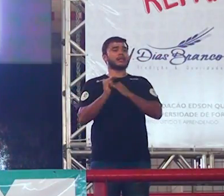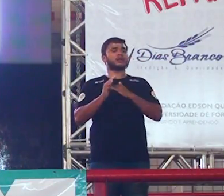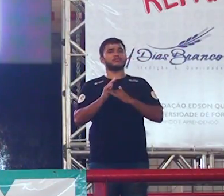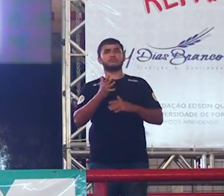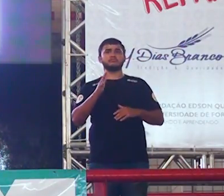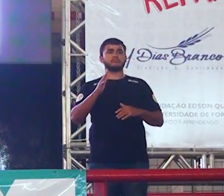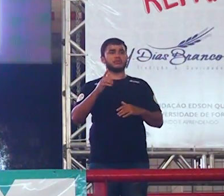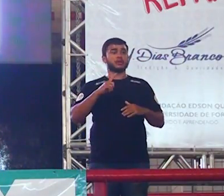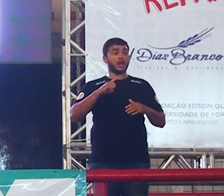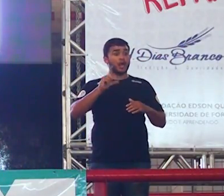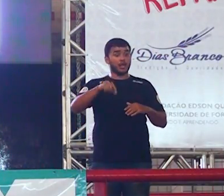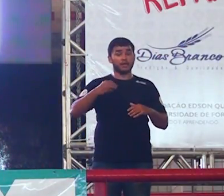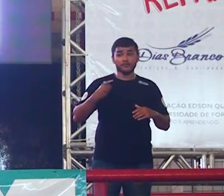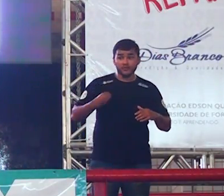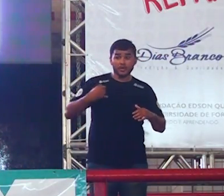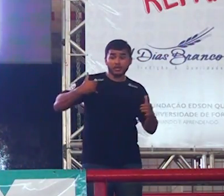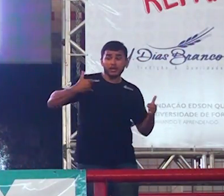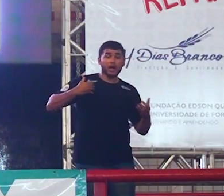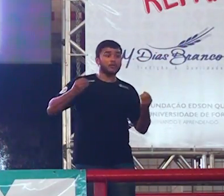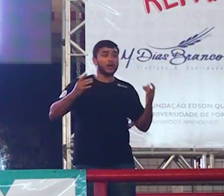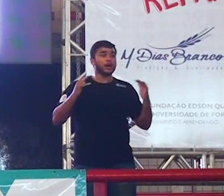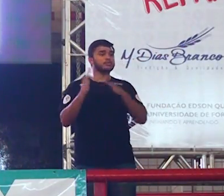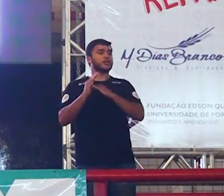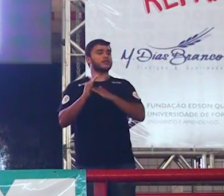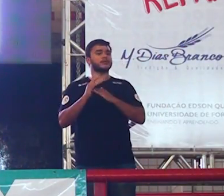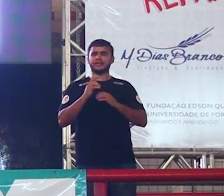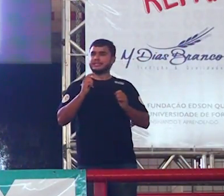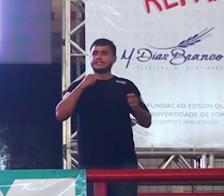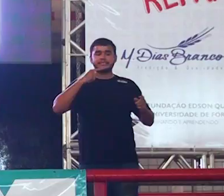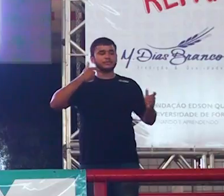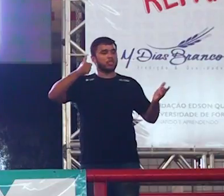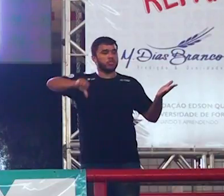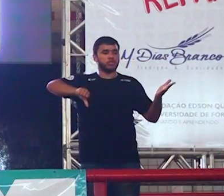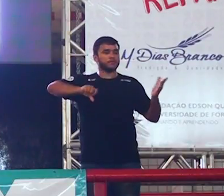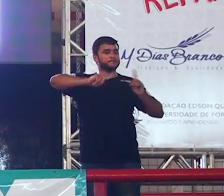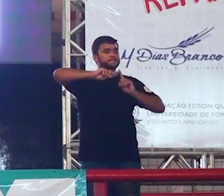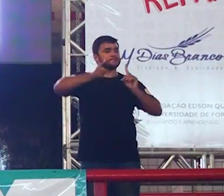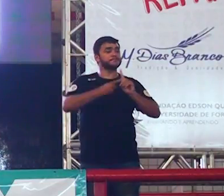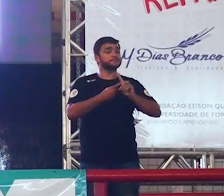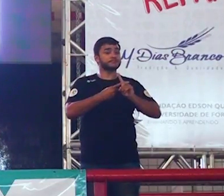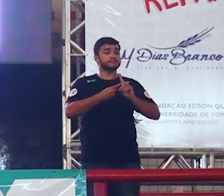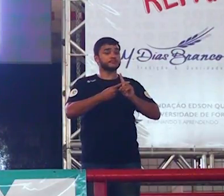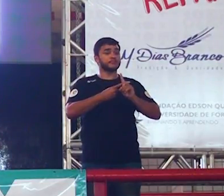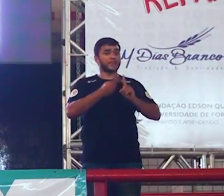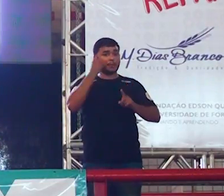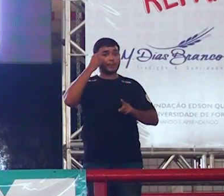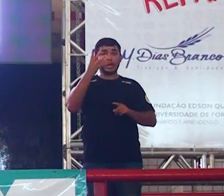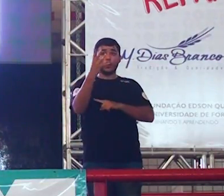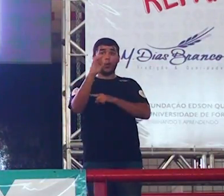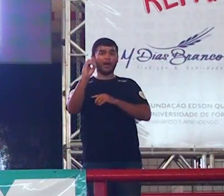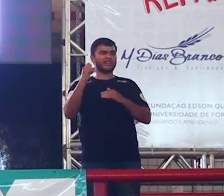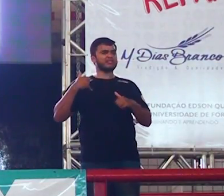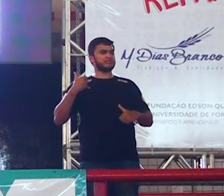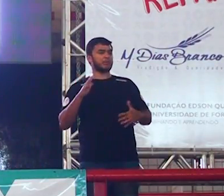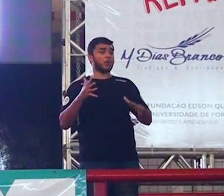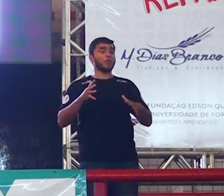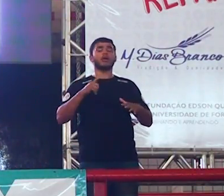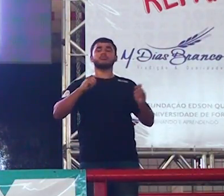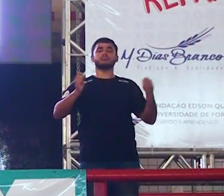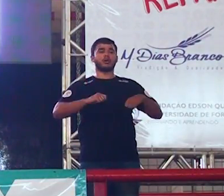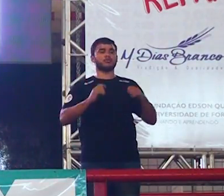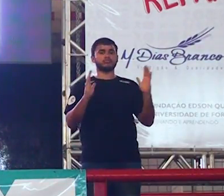que vai da menarca, que é o primeiro ciclo menstrual, até a menopausa. Então, é um intervalo de 33